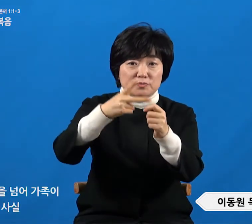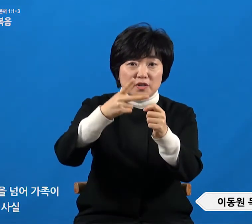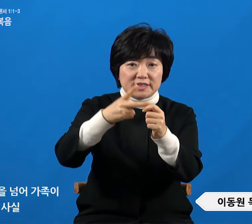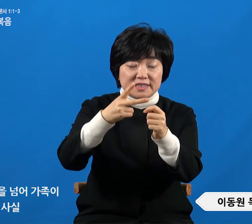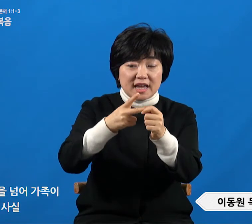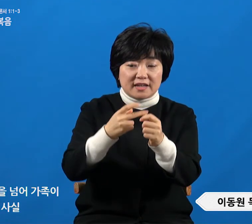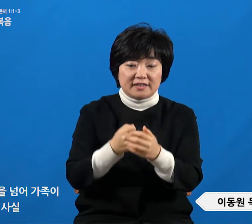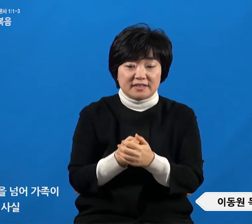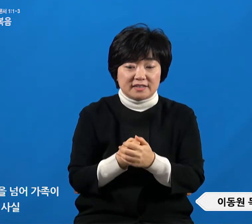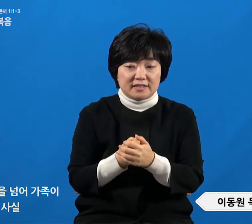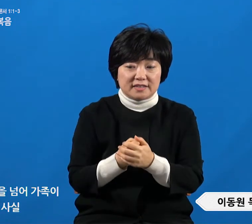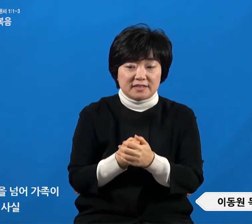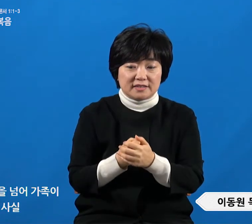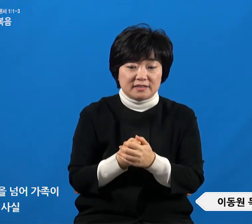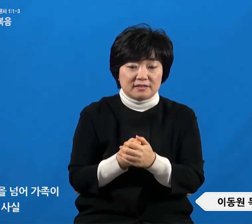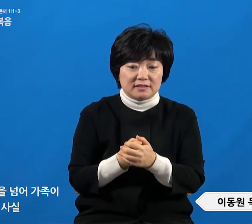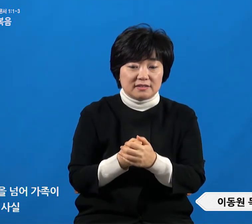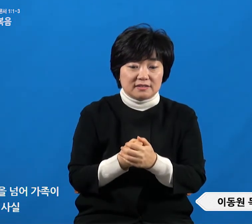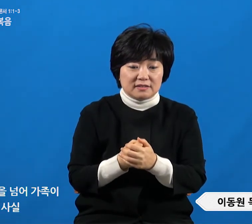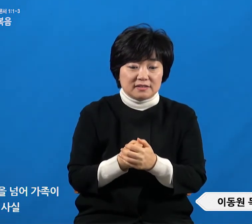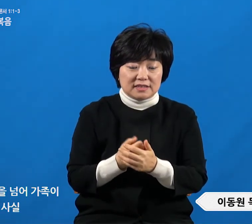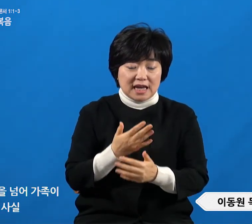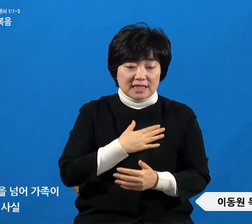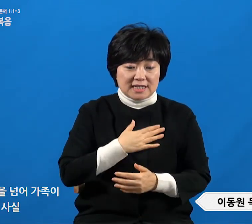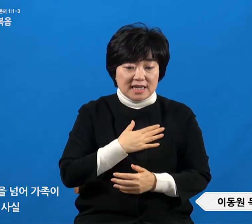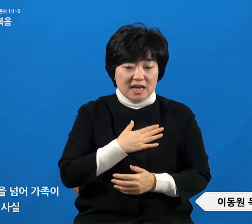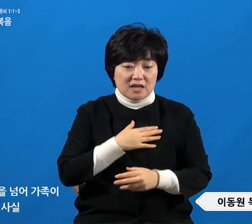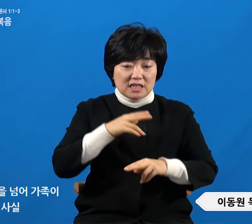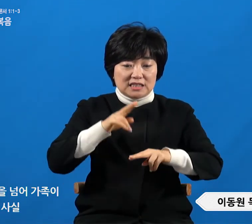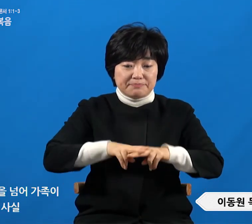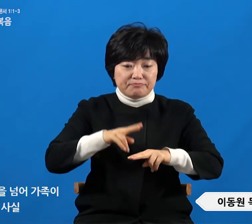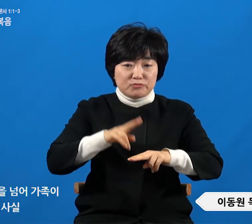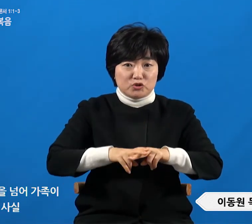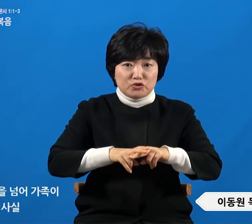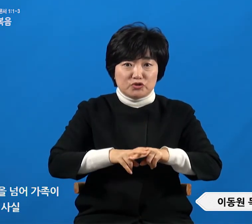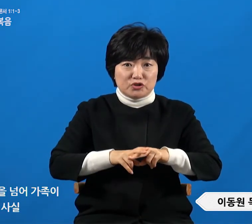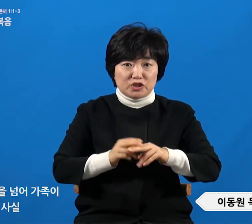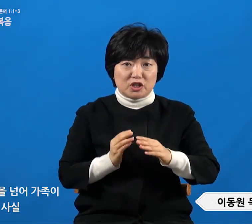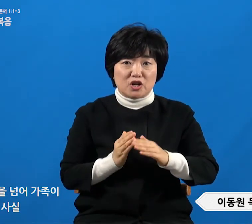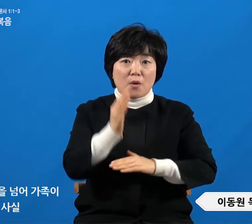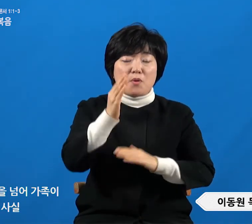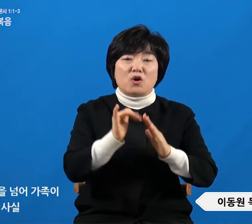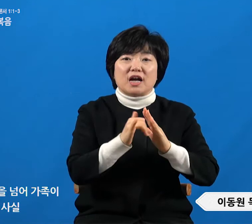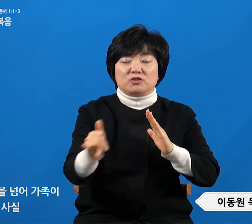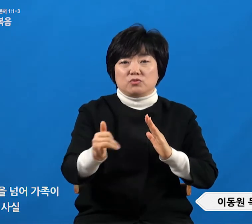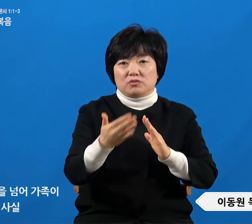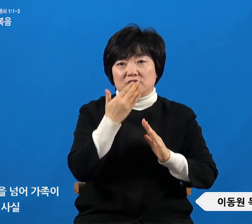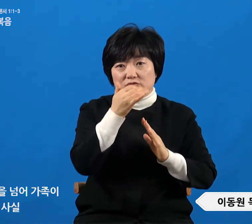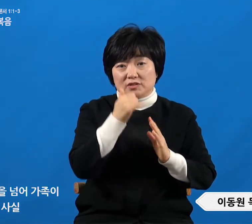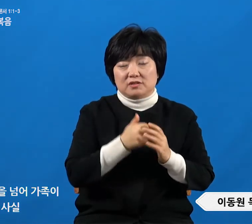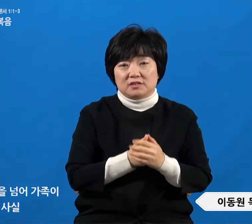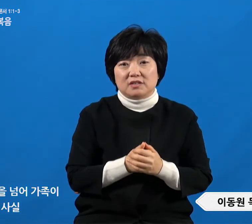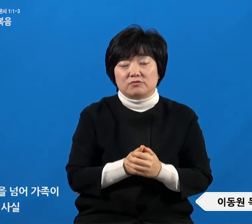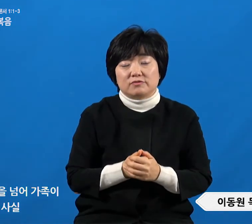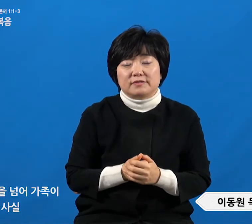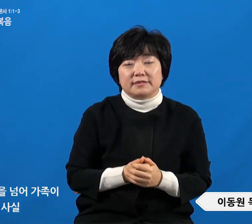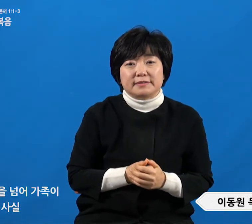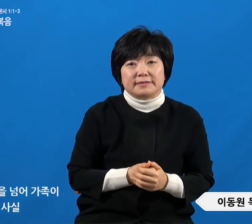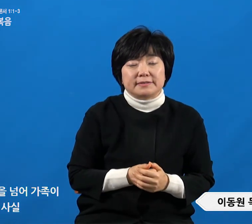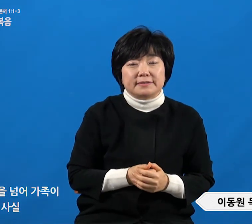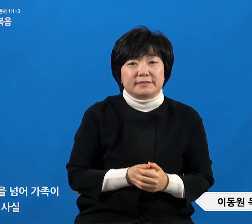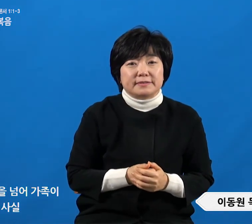신분을 넘어 우리가 가족이 될 수가 있다는 사실입니다. 저는 우리 시대의 한 중요한